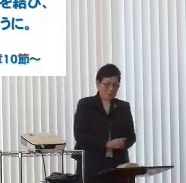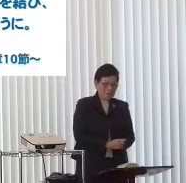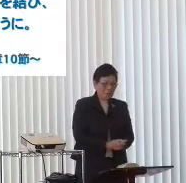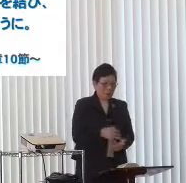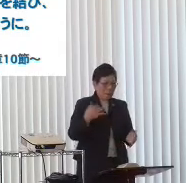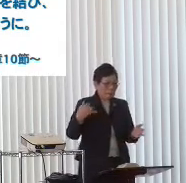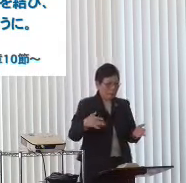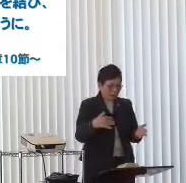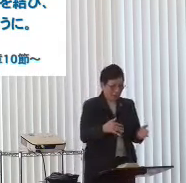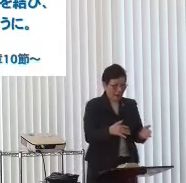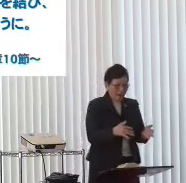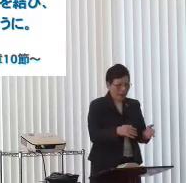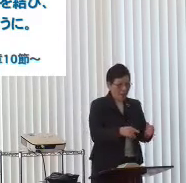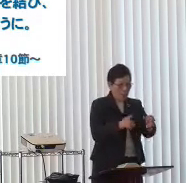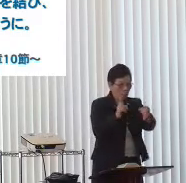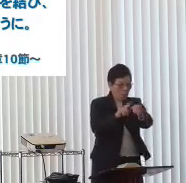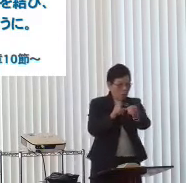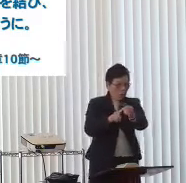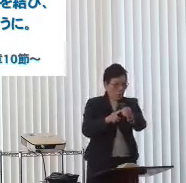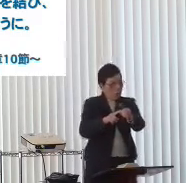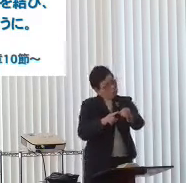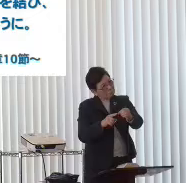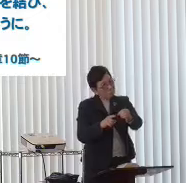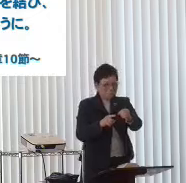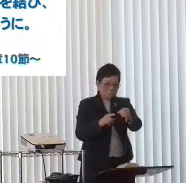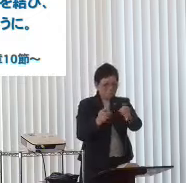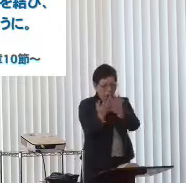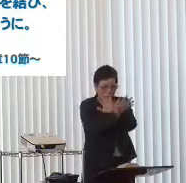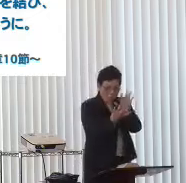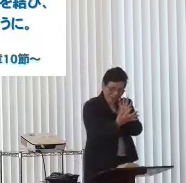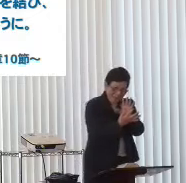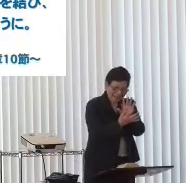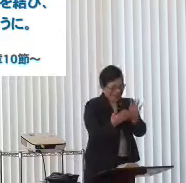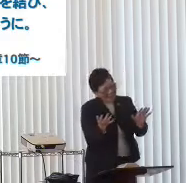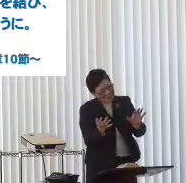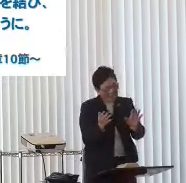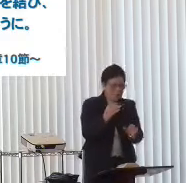まだという方もあるかもしれませんし、もう決めたという方も、10キロ痩せるとか、